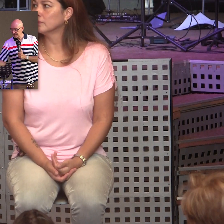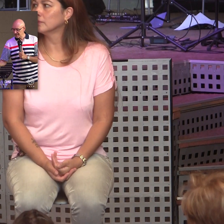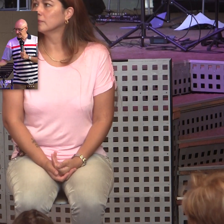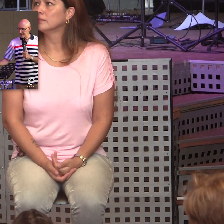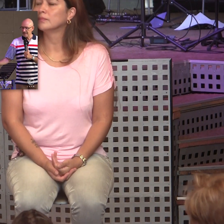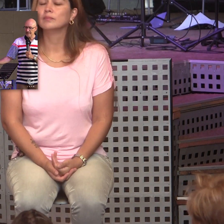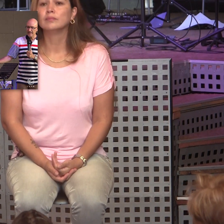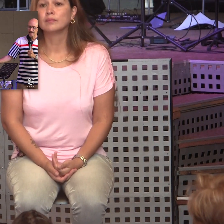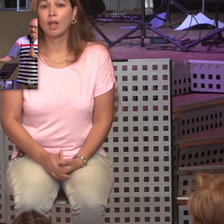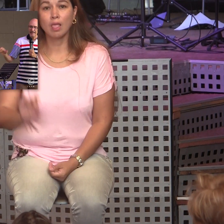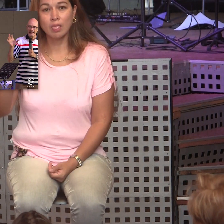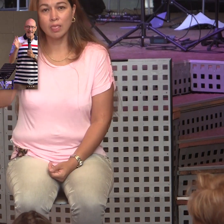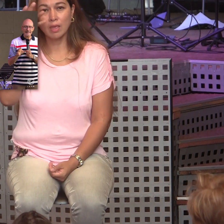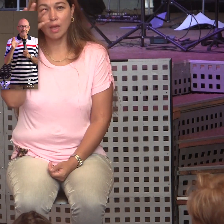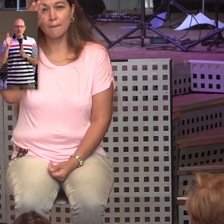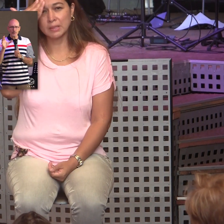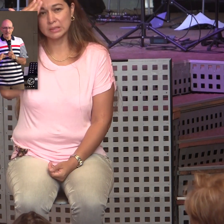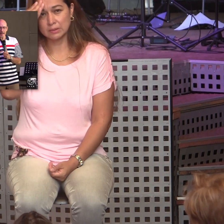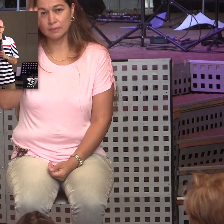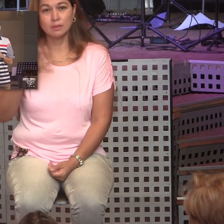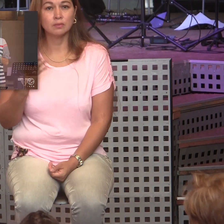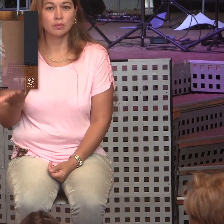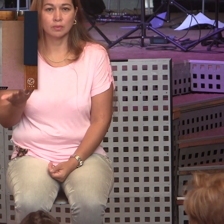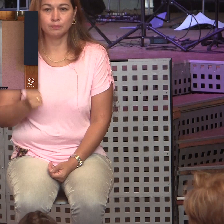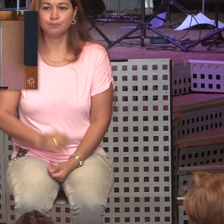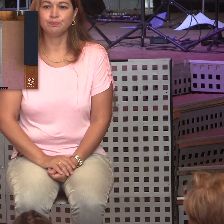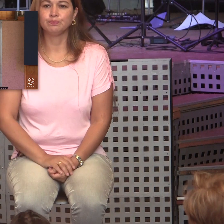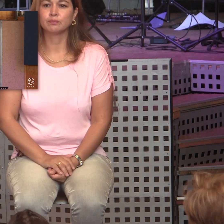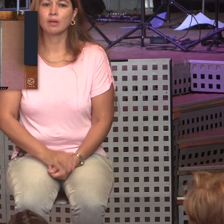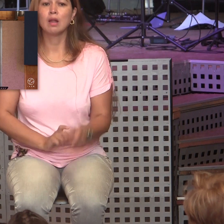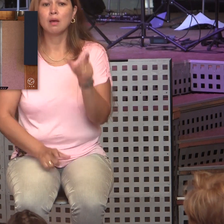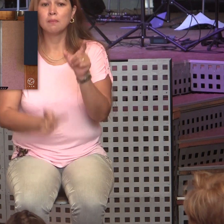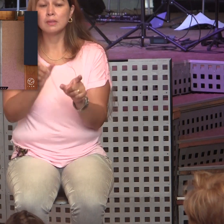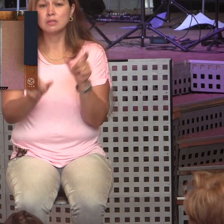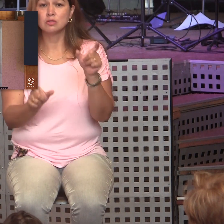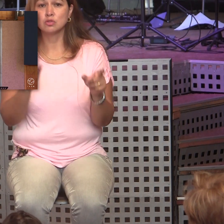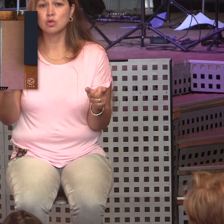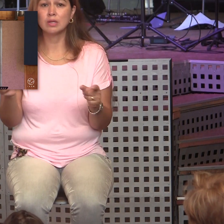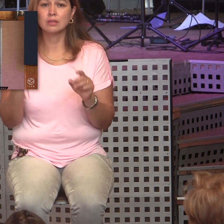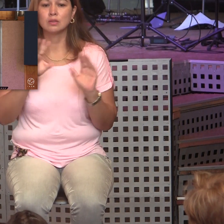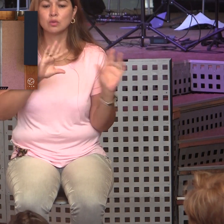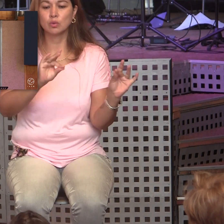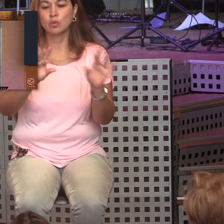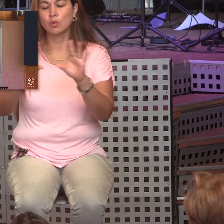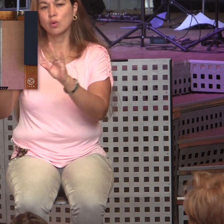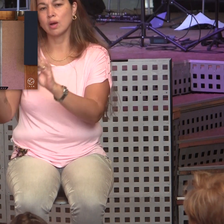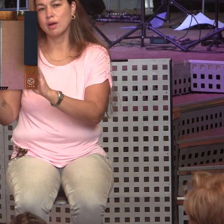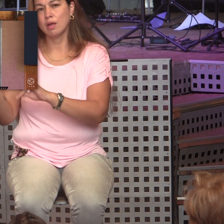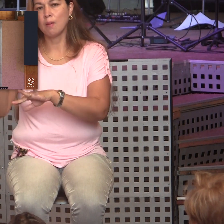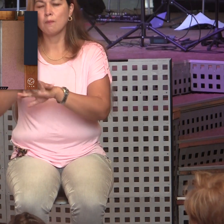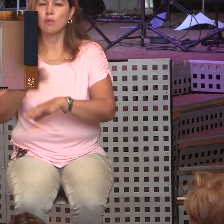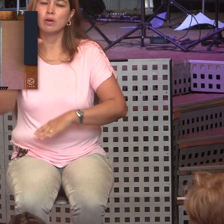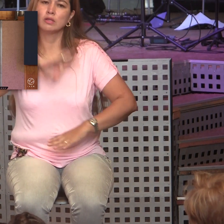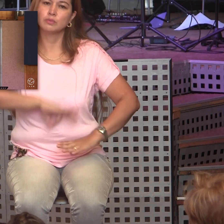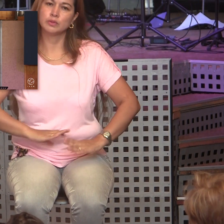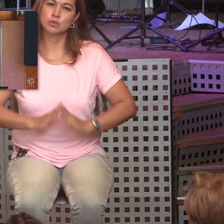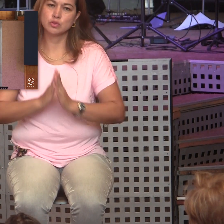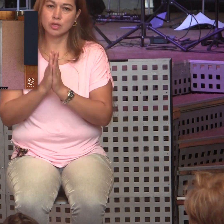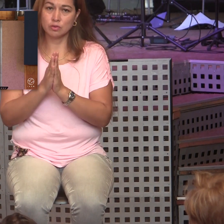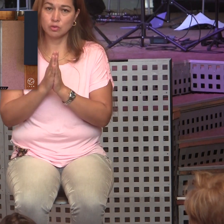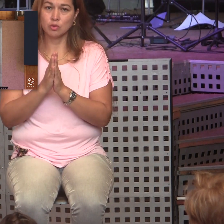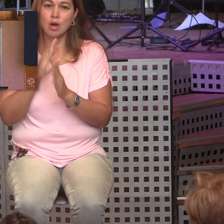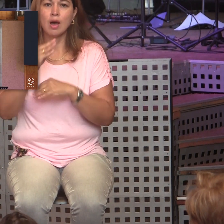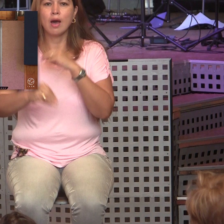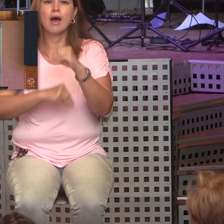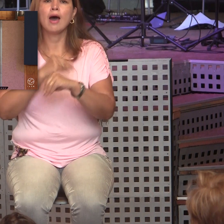hoy. Gente movida por el Espíritu Santo habla con denuedo la